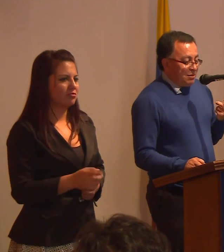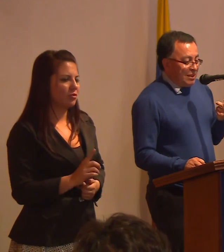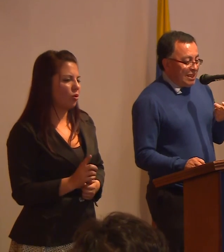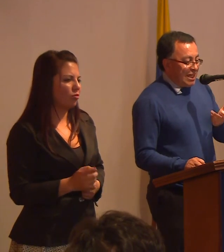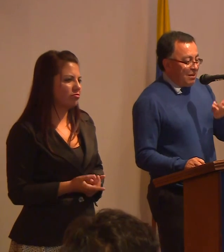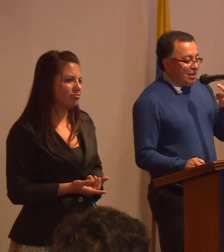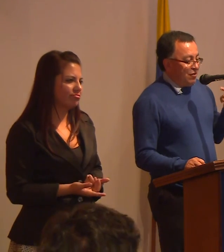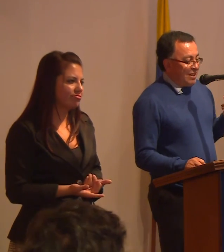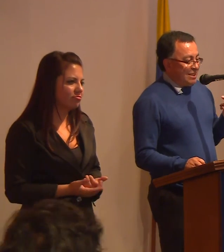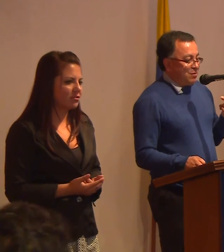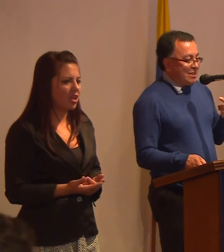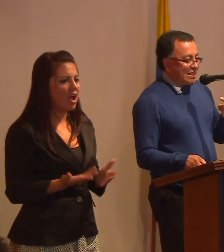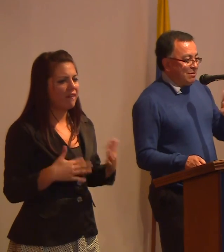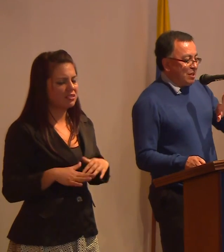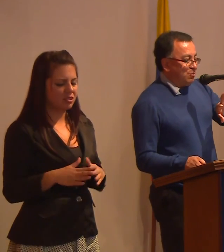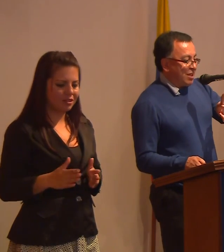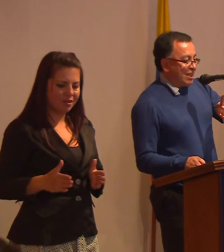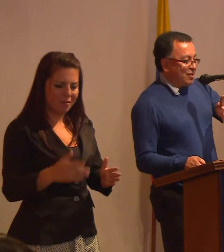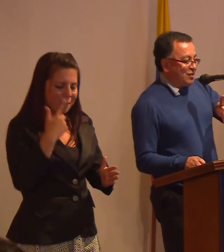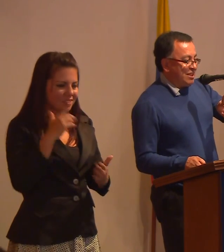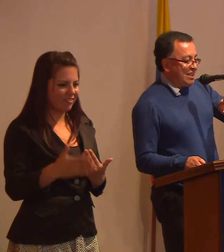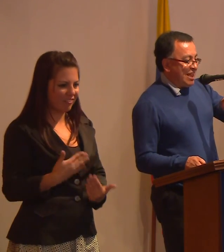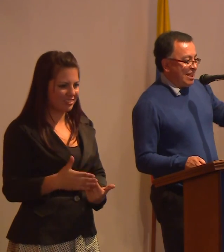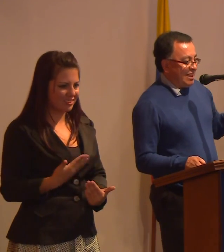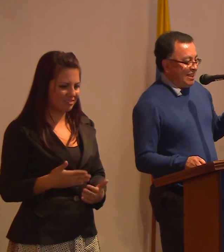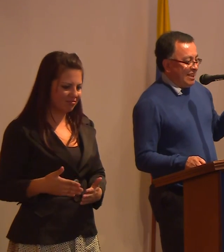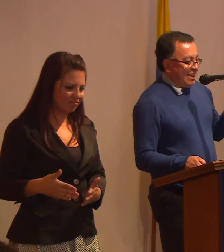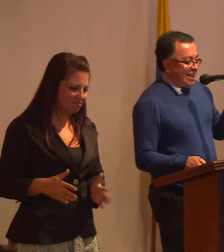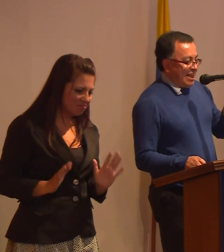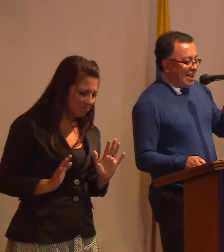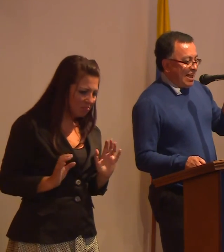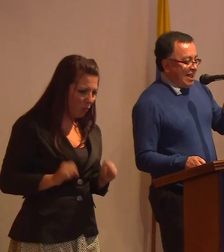porque muchas veces el camino fácil puede ser también como que entonces la